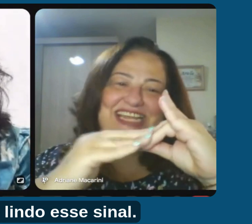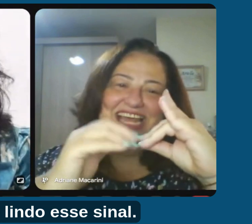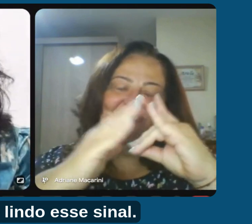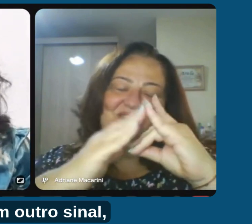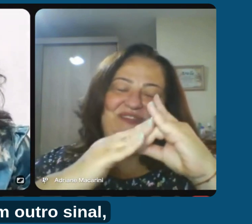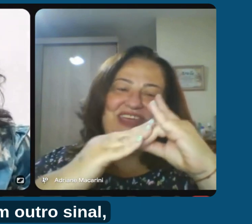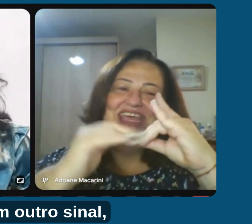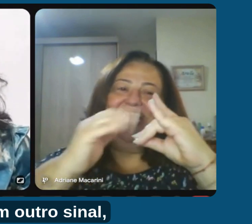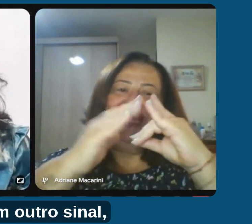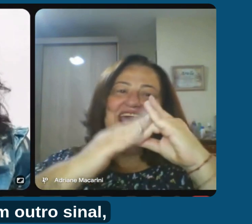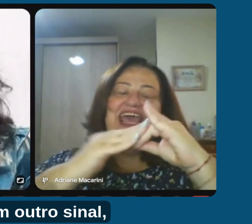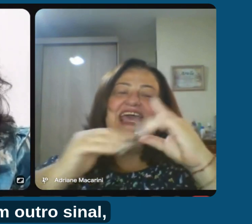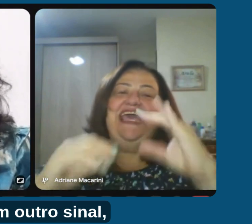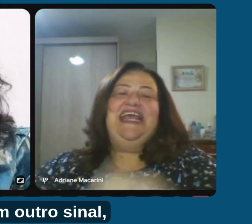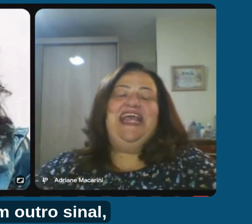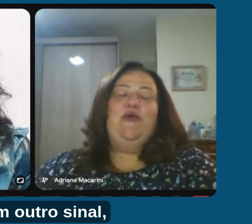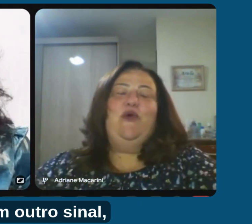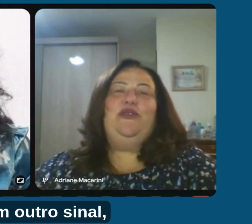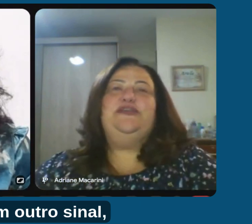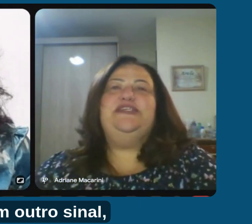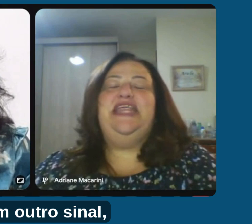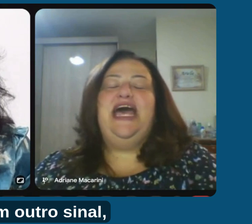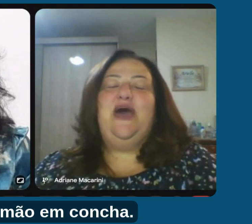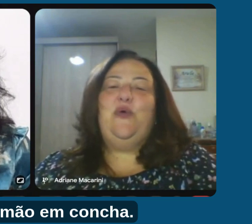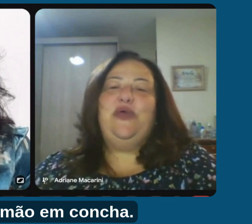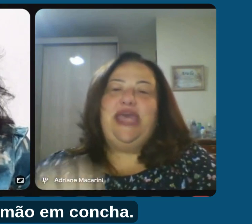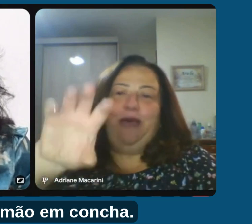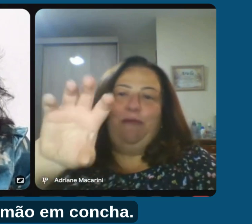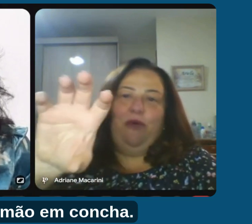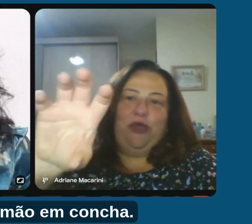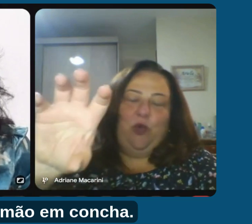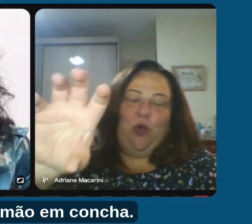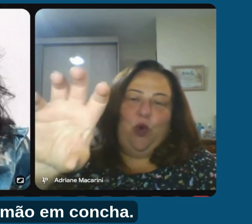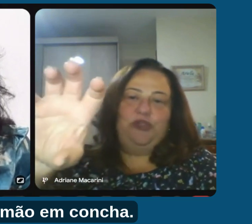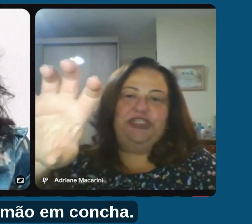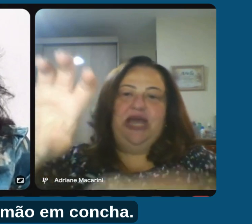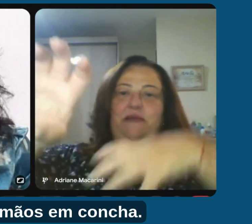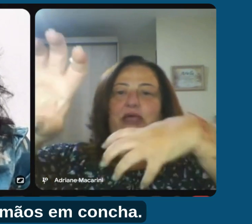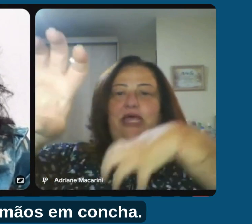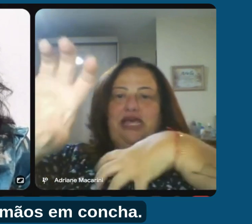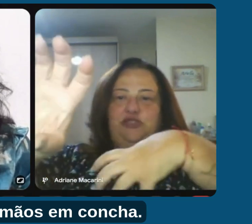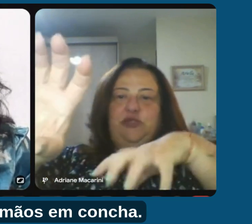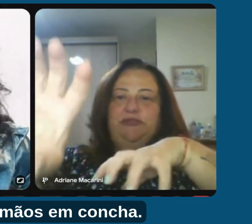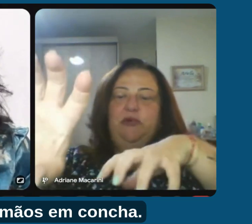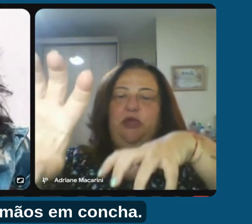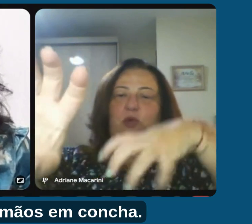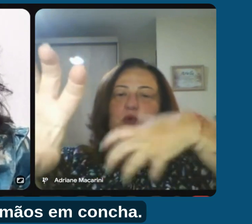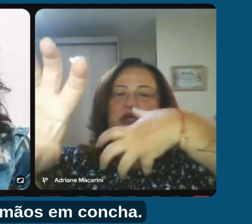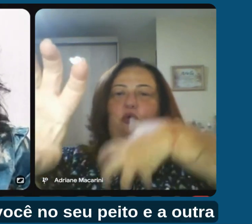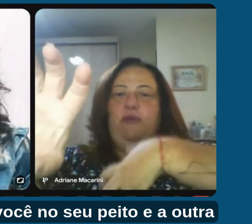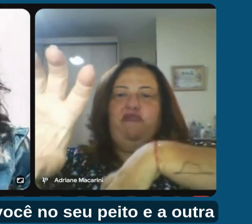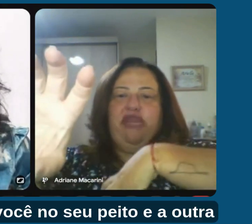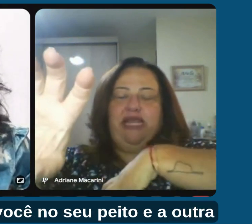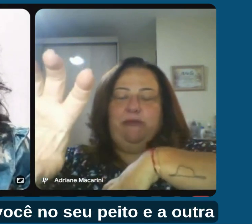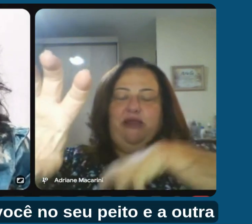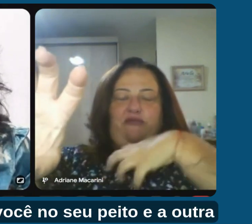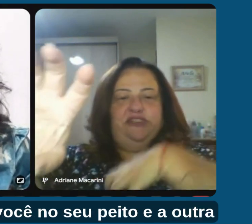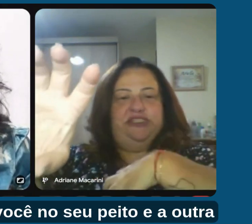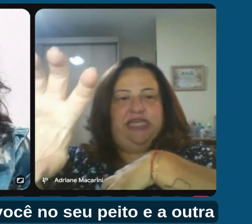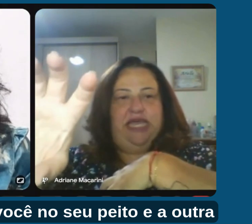sinal, Sim. né? E tem um outro sinal que é a mão em concha, as duas mãos em concha, uma virada para você no